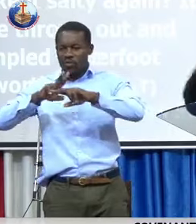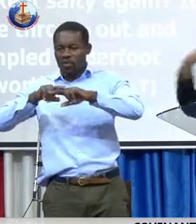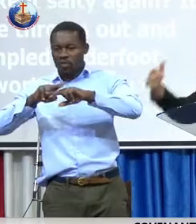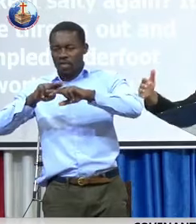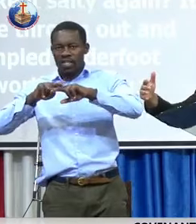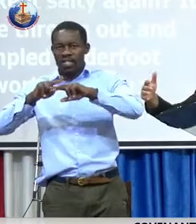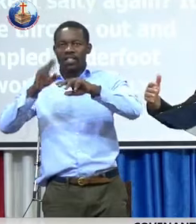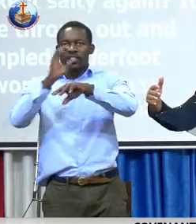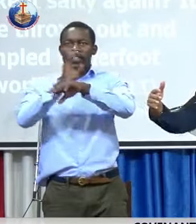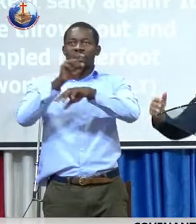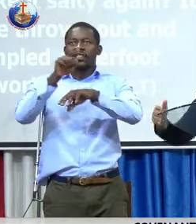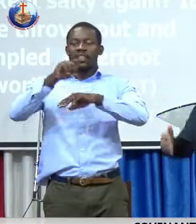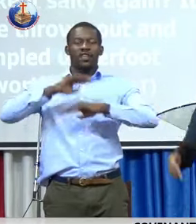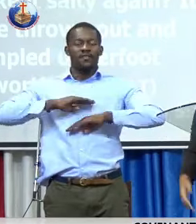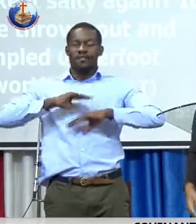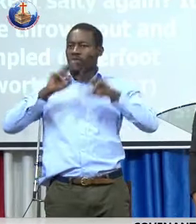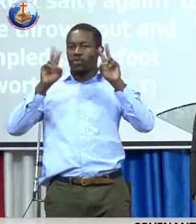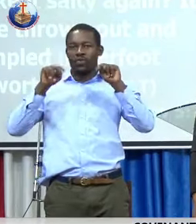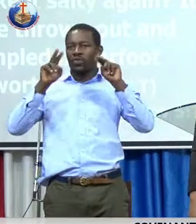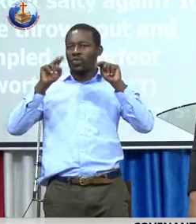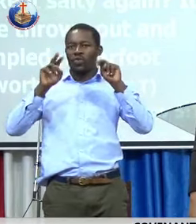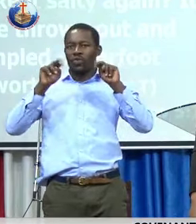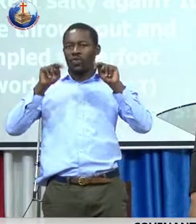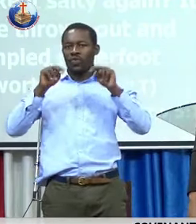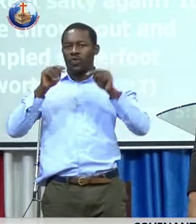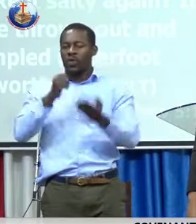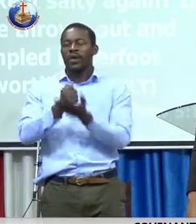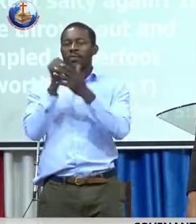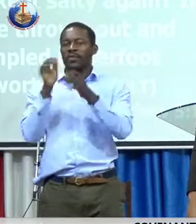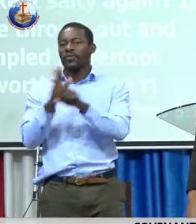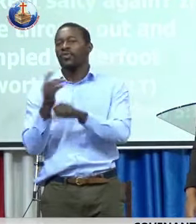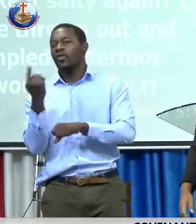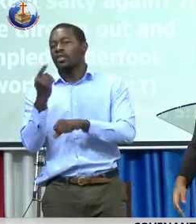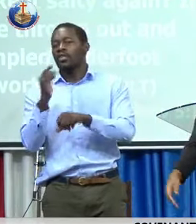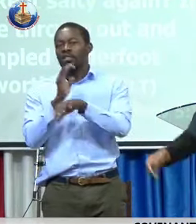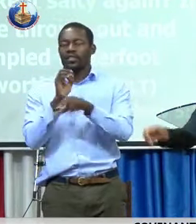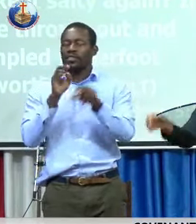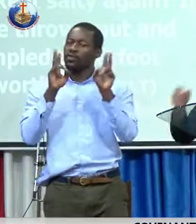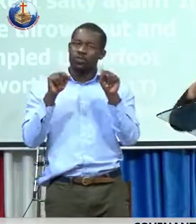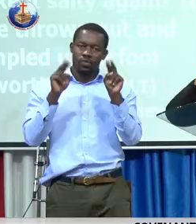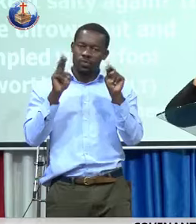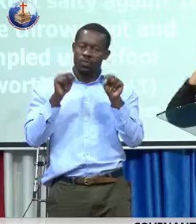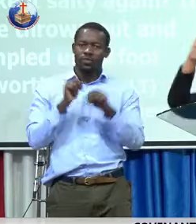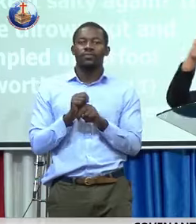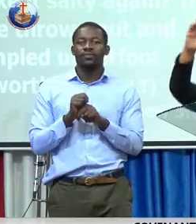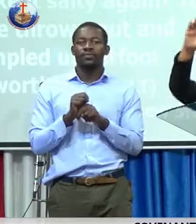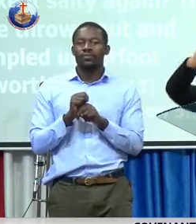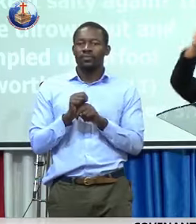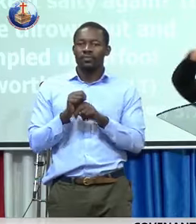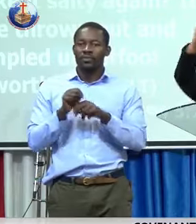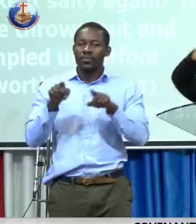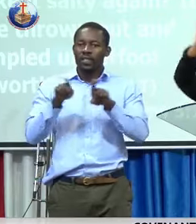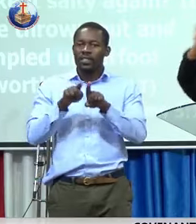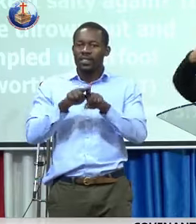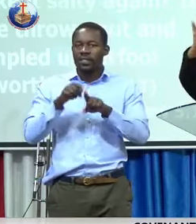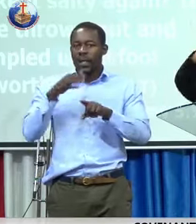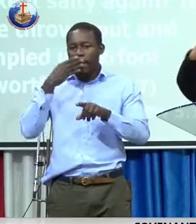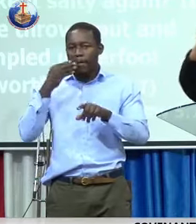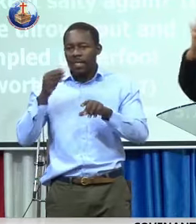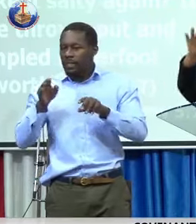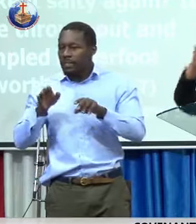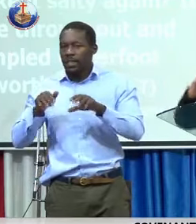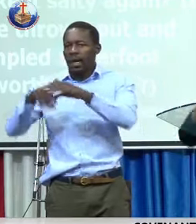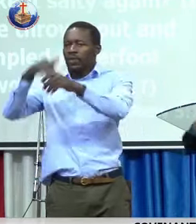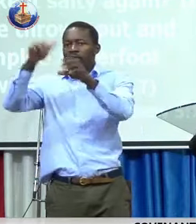called church. Kwa hivyo hatuna kazi sana tukiwa katika hiki chombo kitwacho kanisa. We are meant to be distributed out